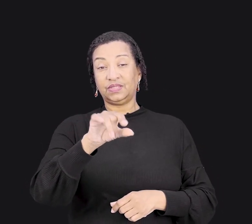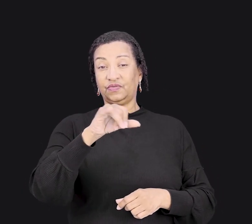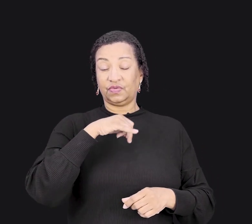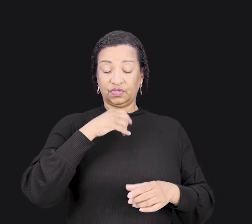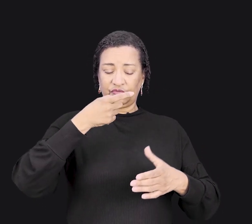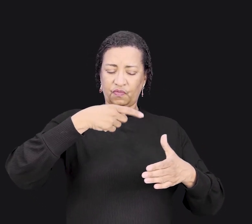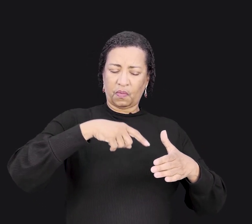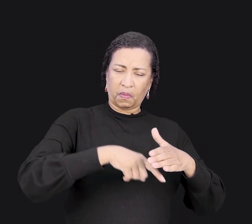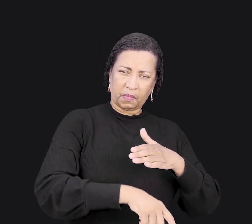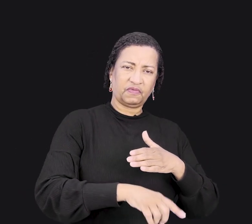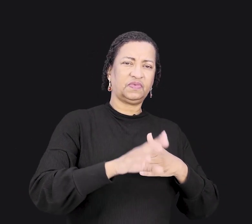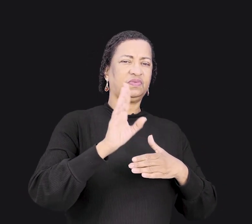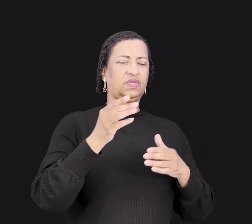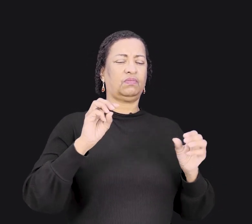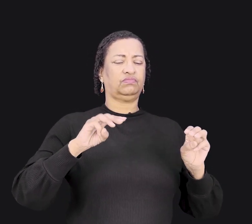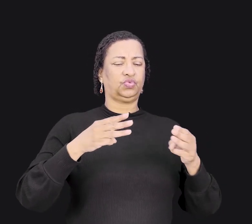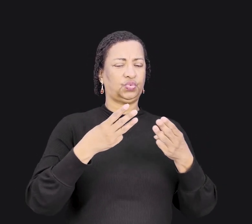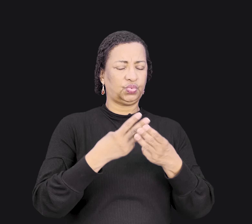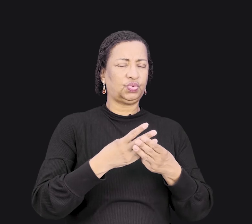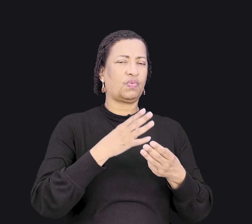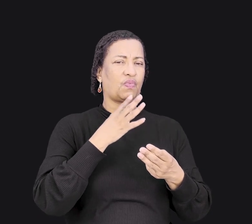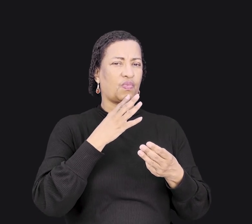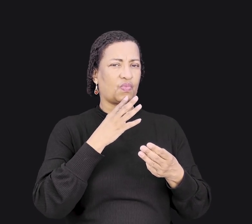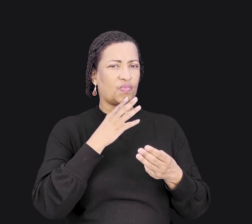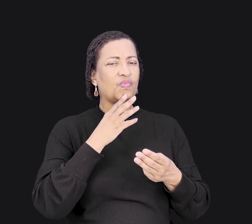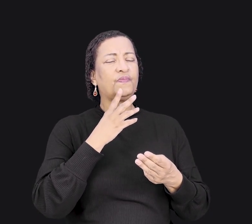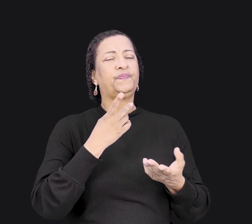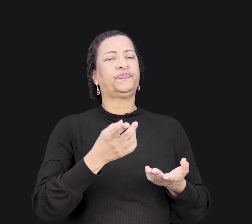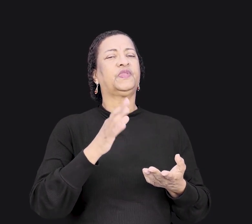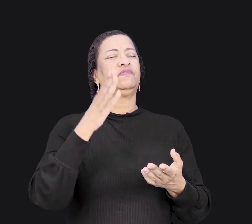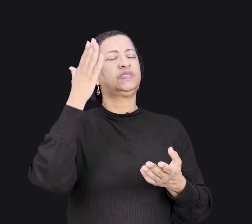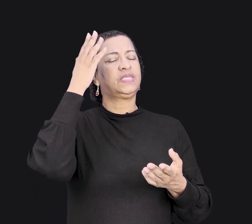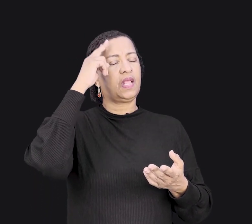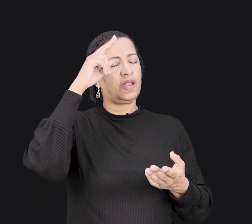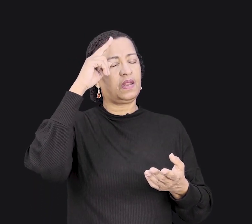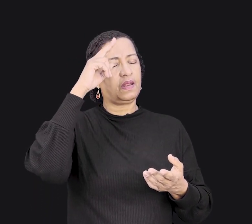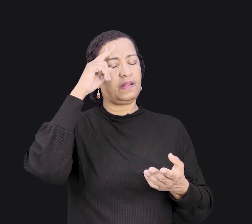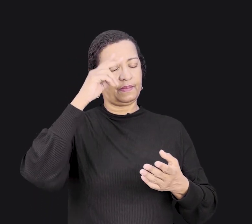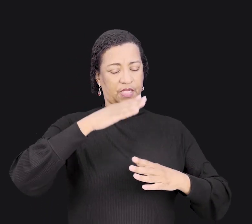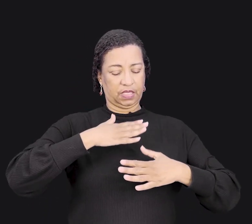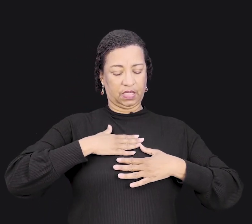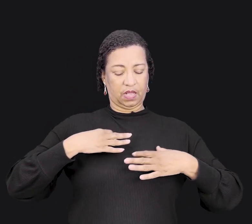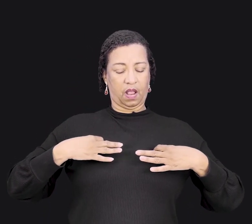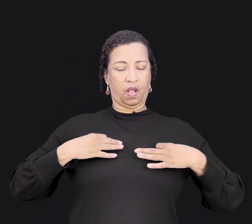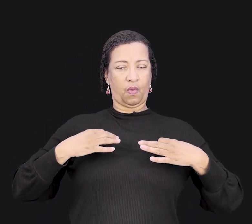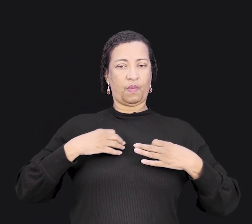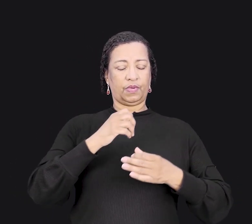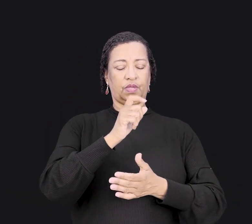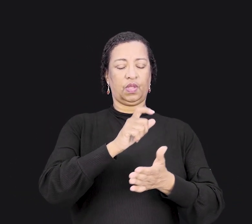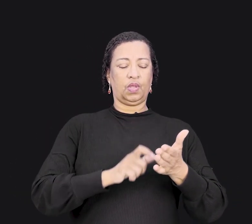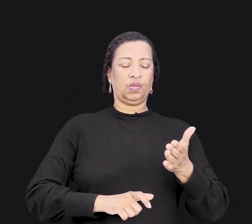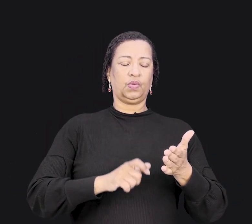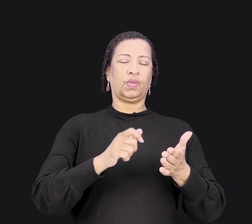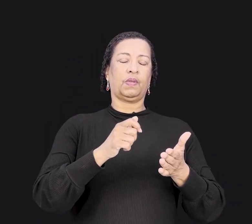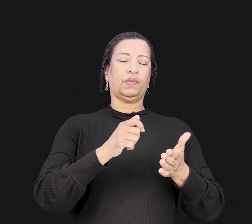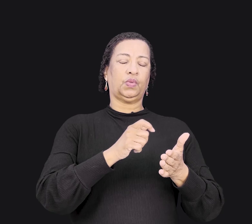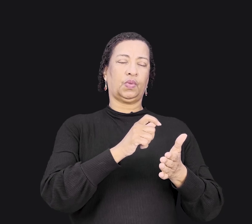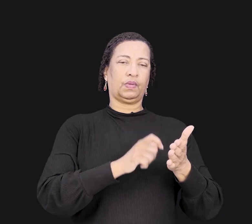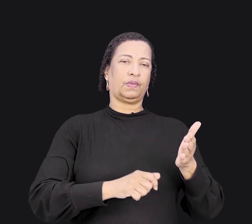Testamento, você se lembraria da descrição das vestimentas do sumo sacerdote. Isso no capítulo 28 do livro de Êxodo, usadas